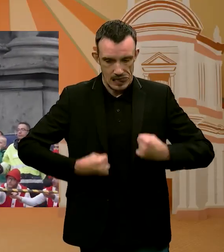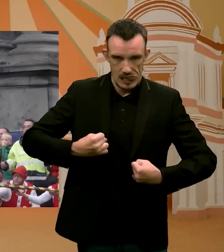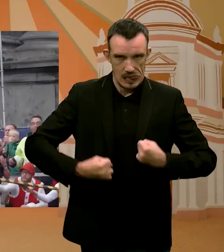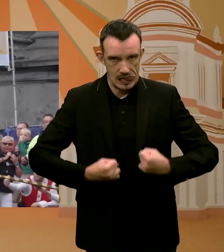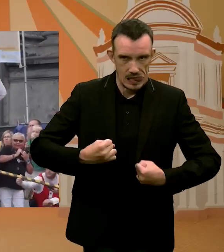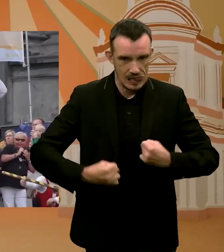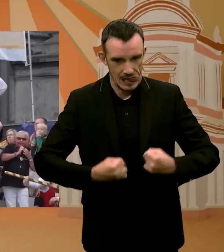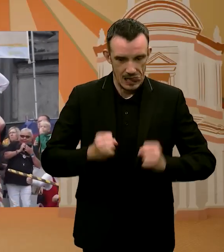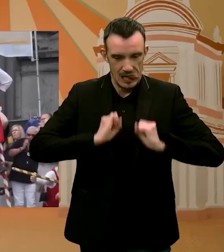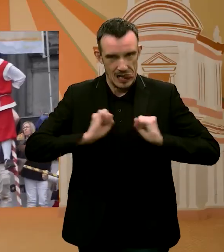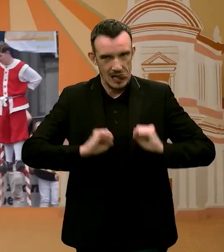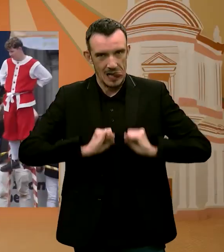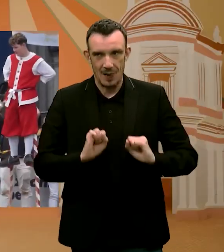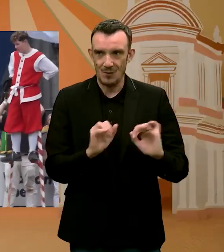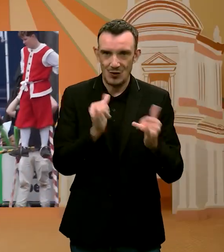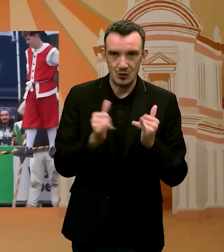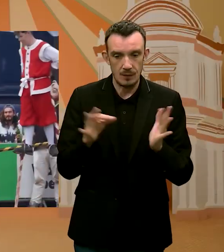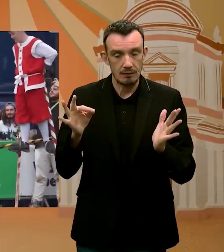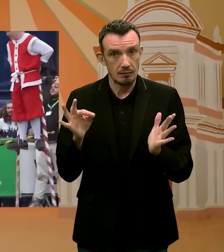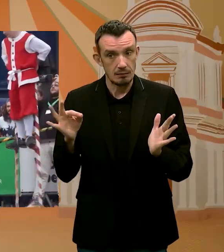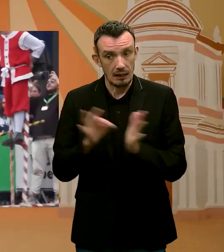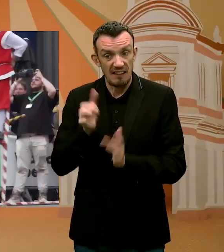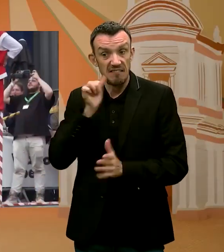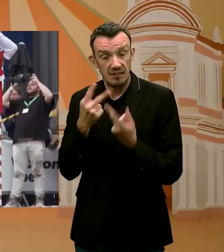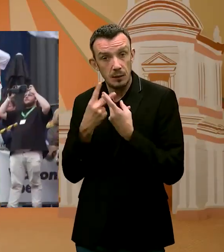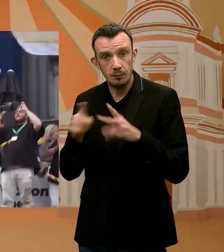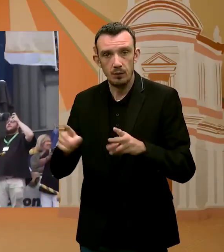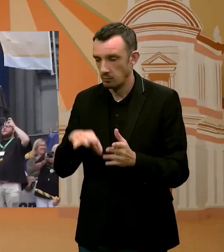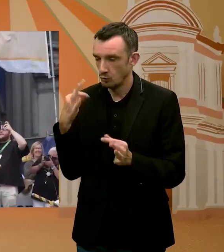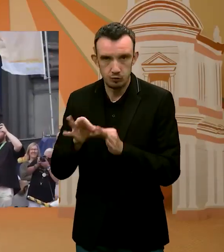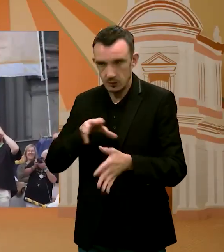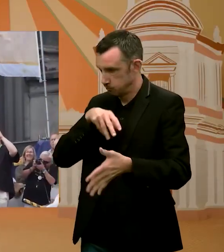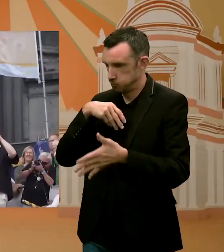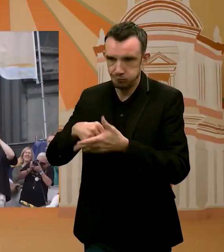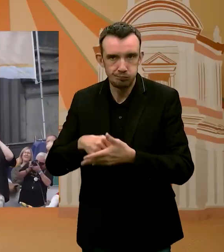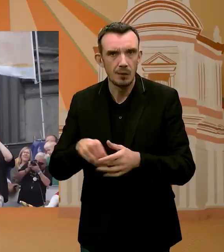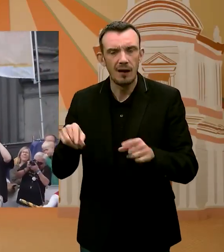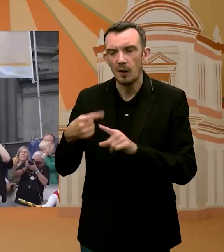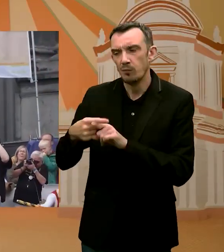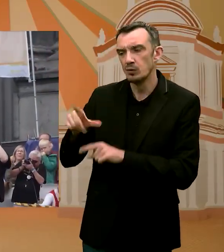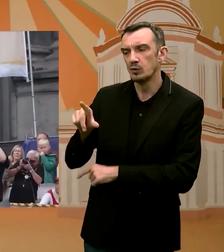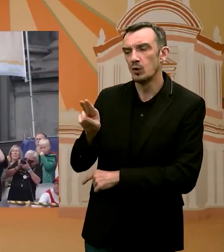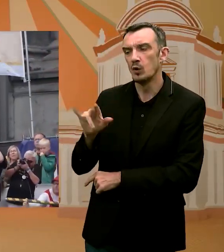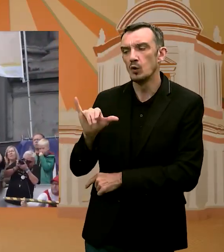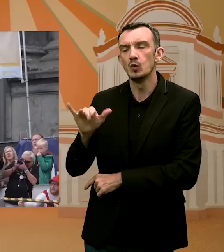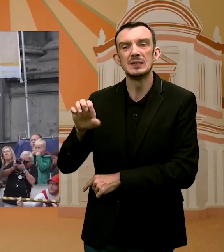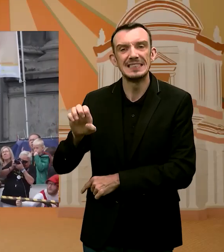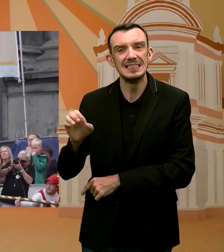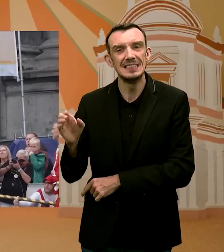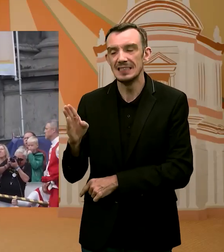j'étais une des premières au portillon avec Lucie Grognard. Et donc voilà, c'est un peu un rêve qui est devenu réalité de pouvoir